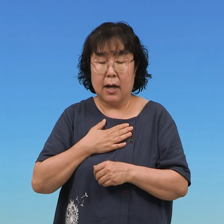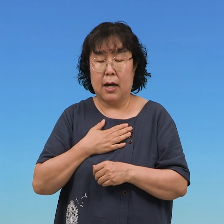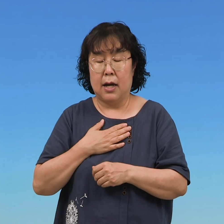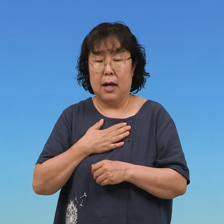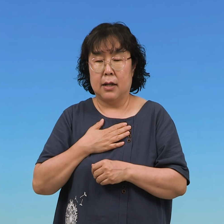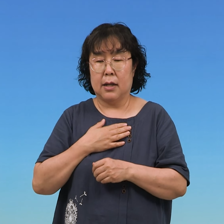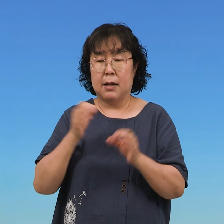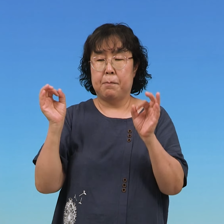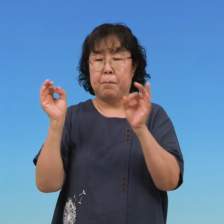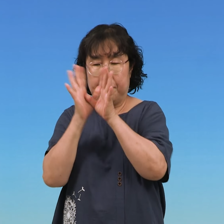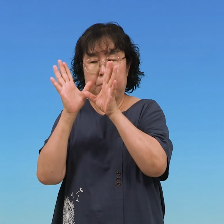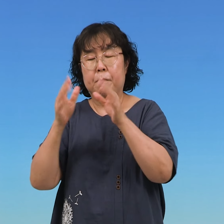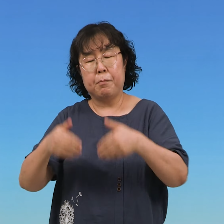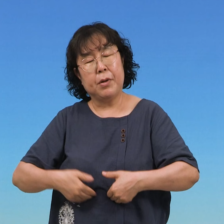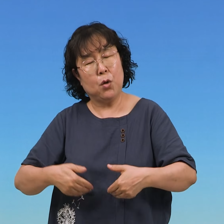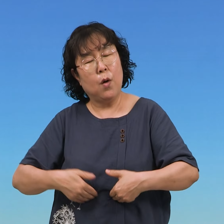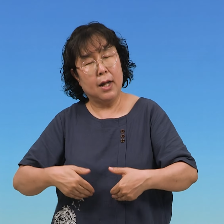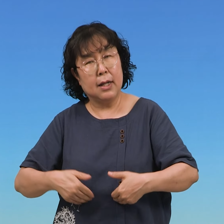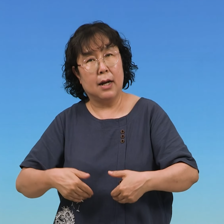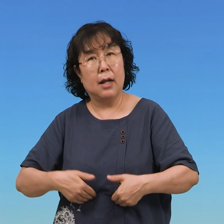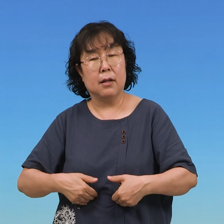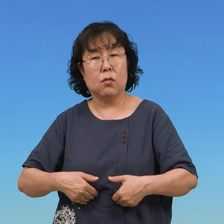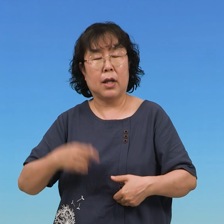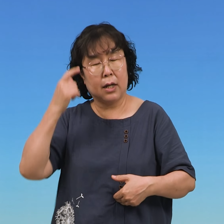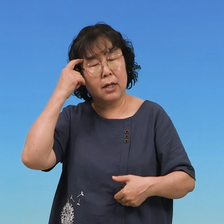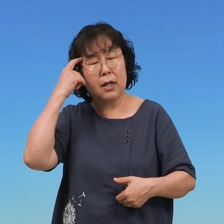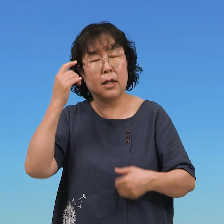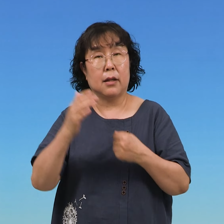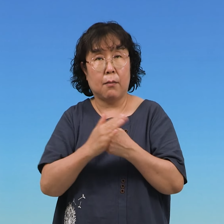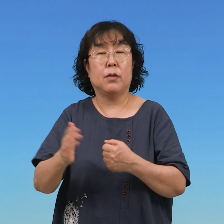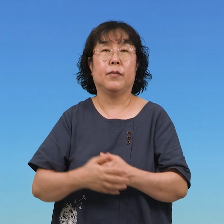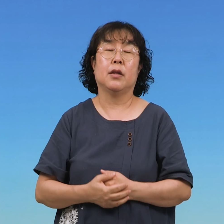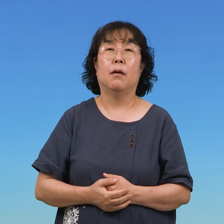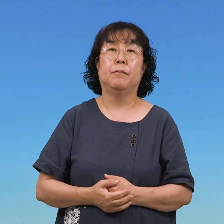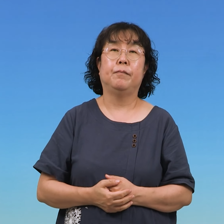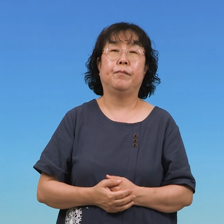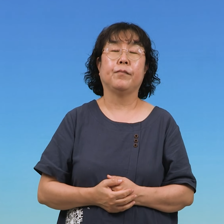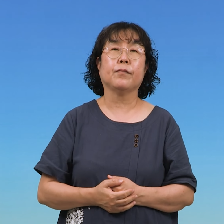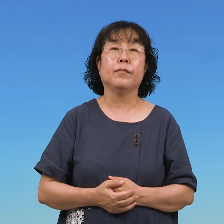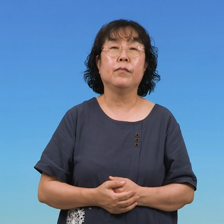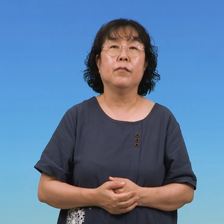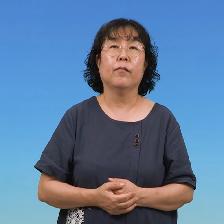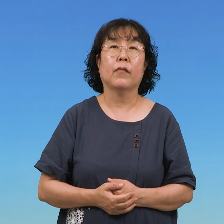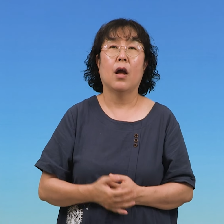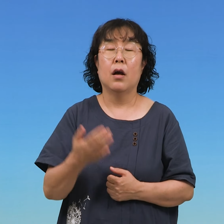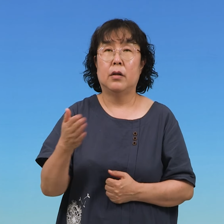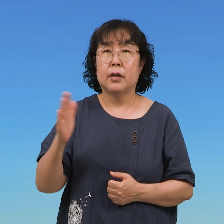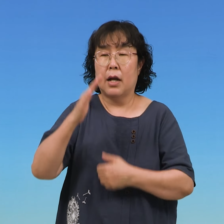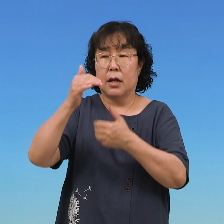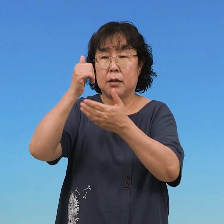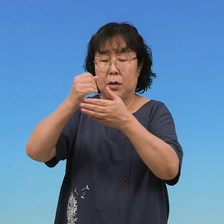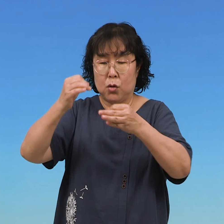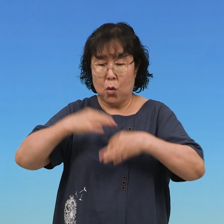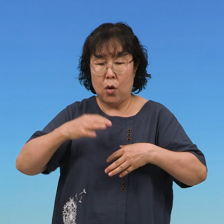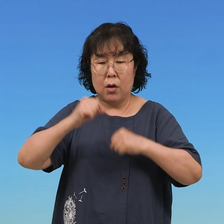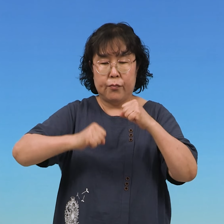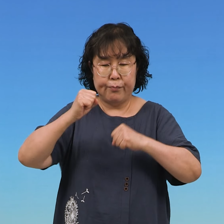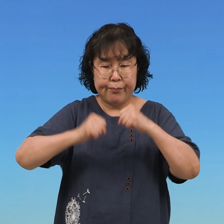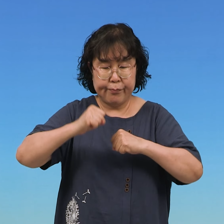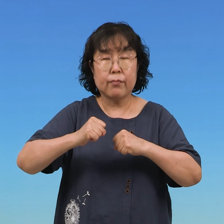무슨 강제 안식년이 뭐예요? 날 끌어내려 달라는 뜻이에요. 그랬는데 너무나 하나님의 놀라운